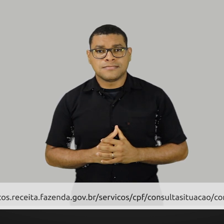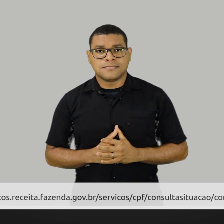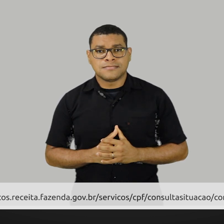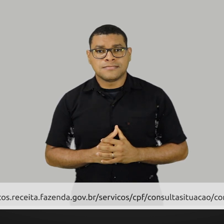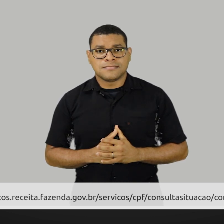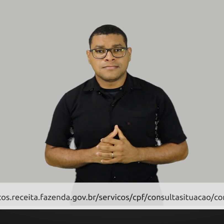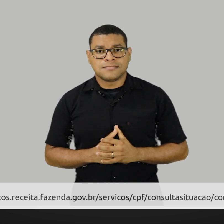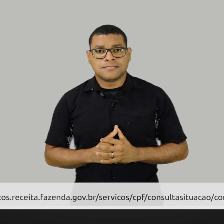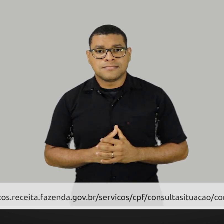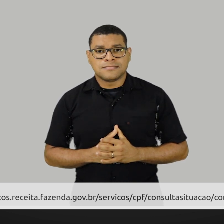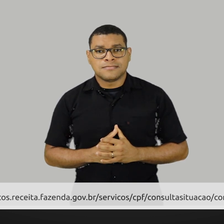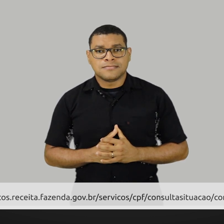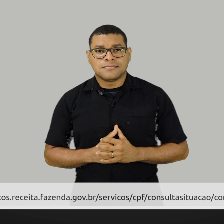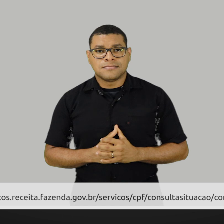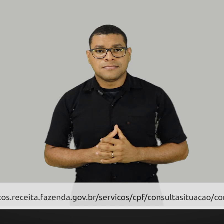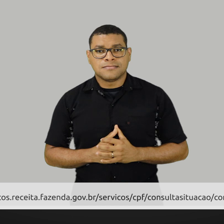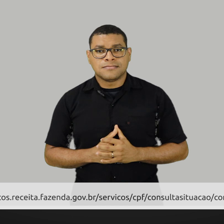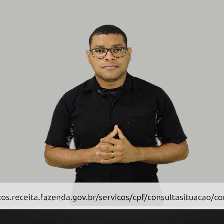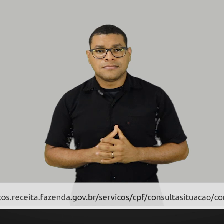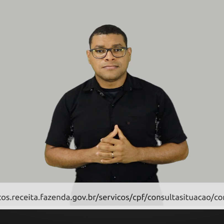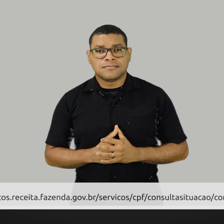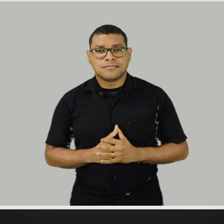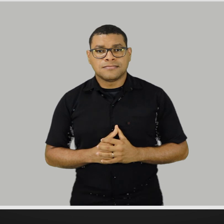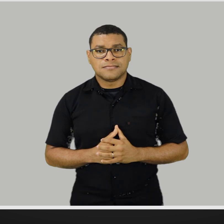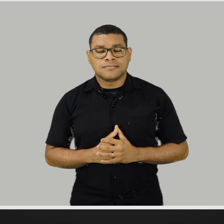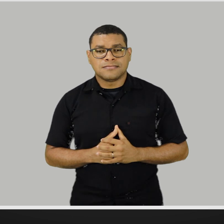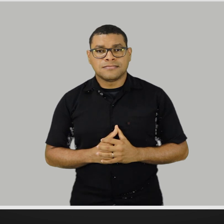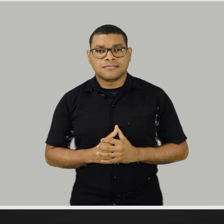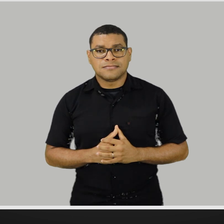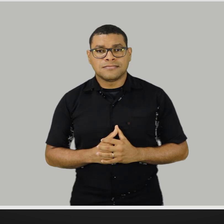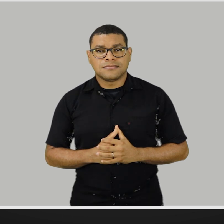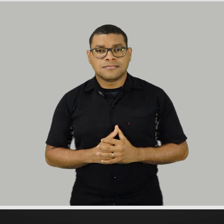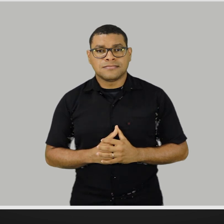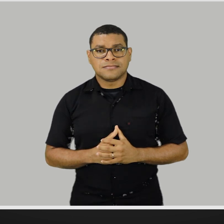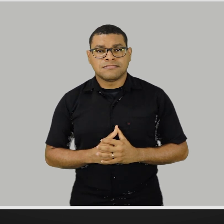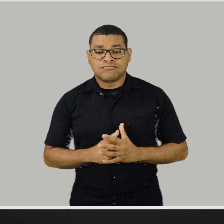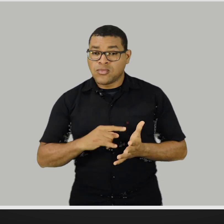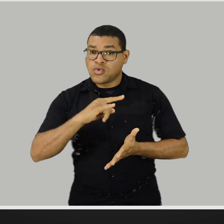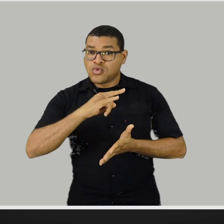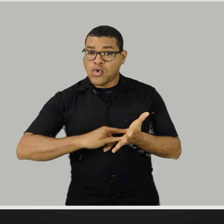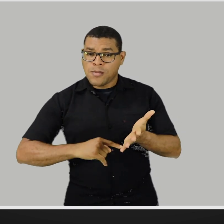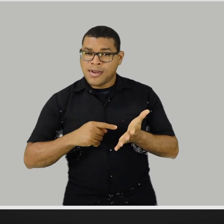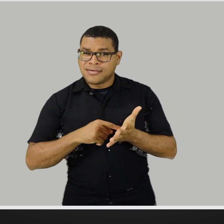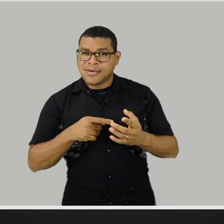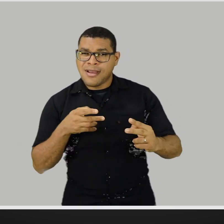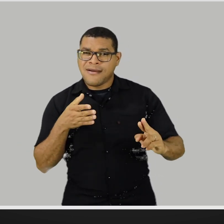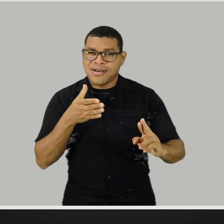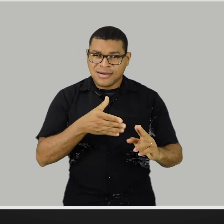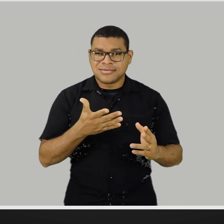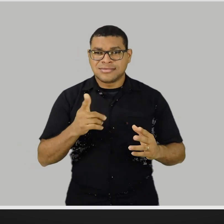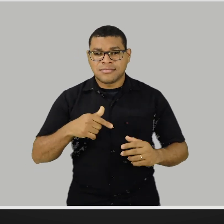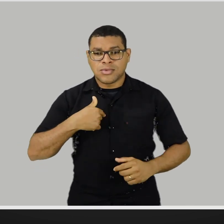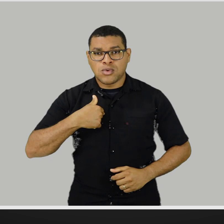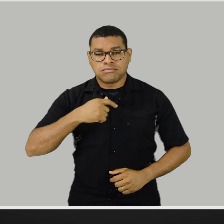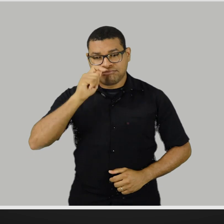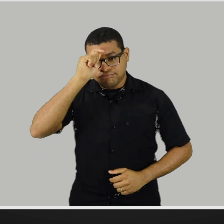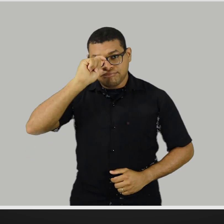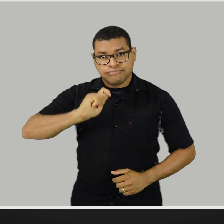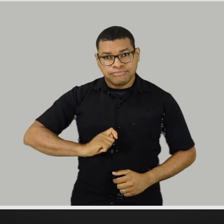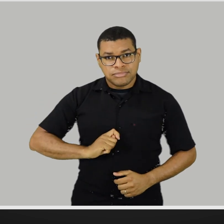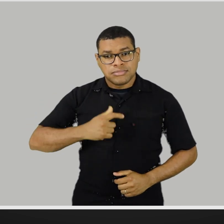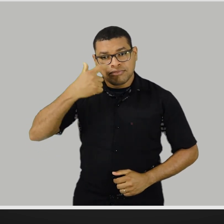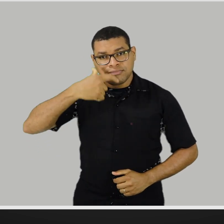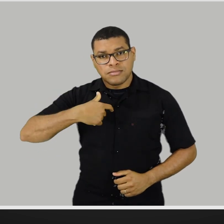situação/consulta pública. A expe documentos referentes alto declaração dos candidatos pretos